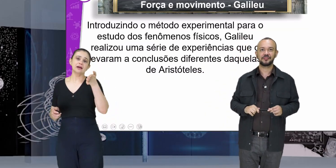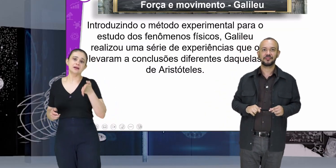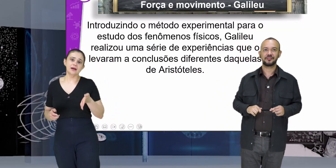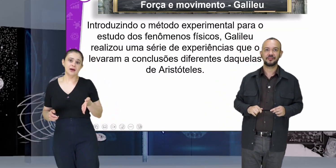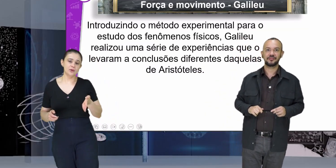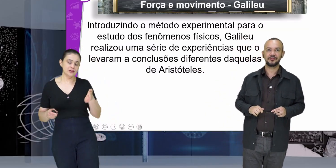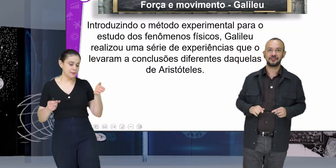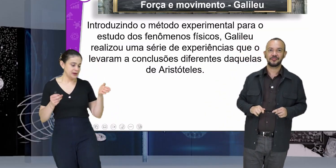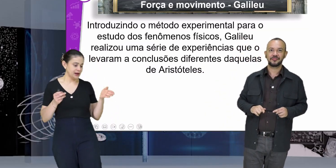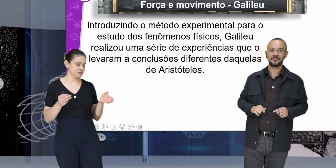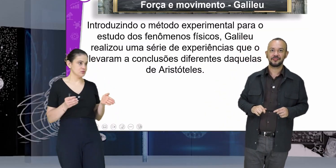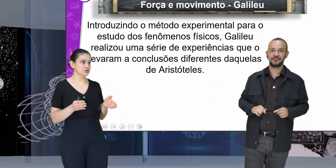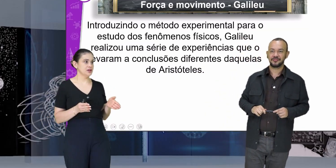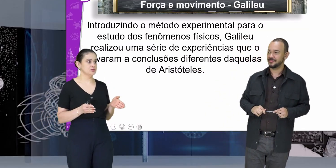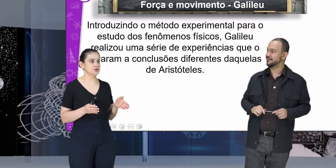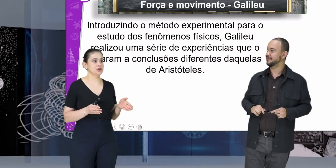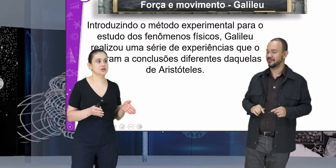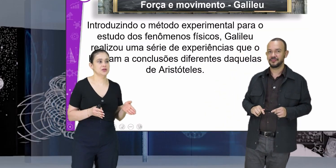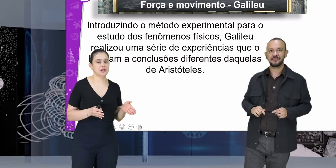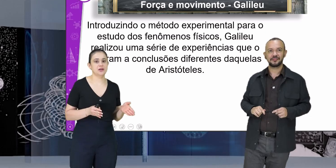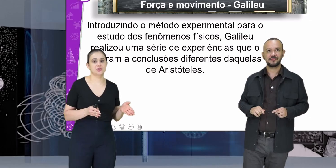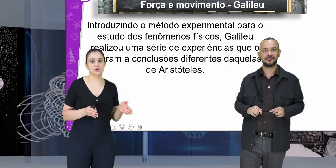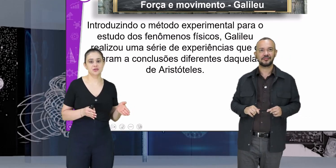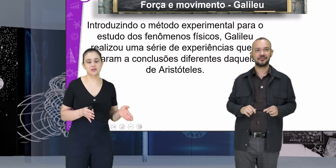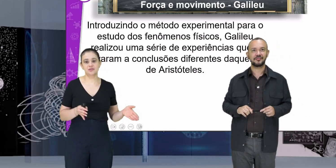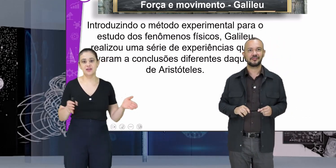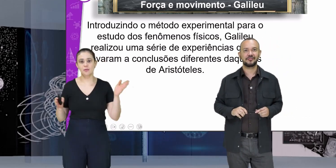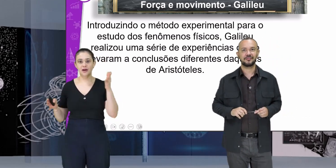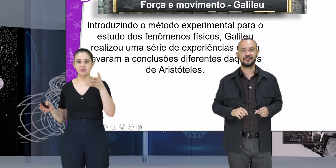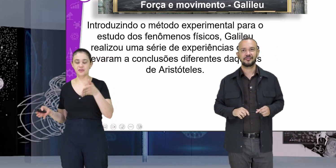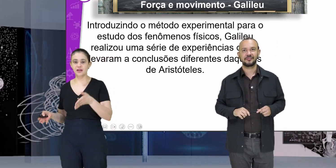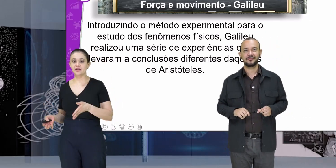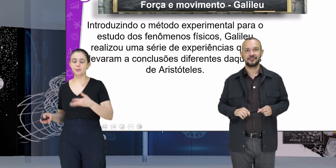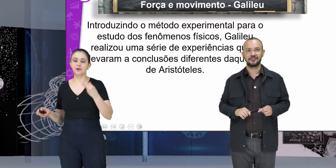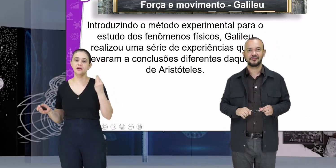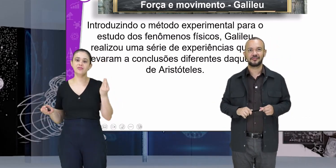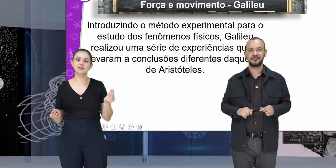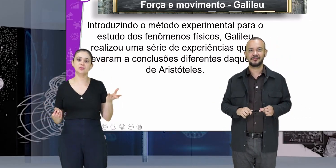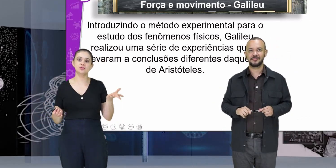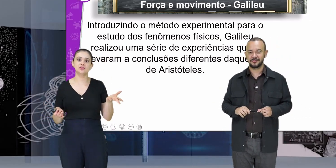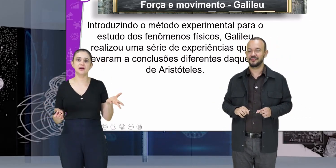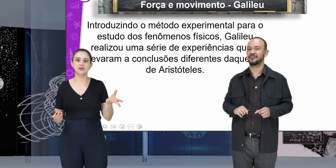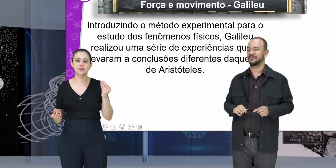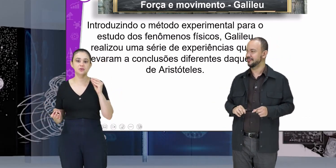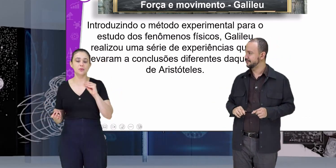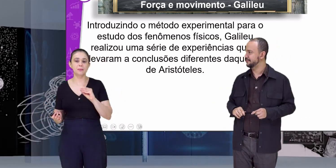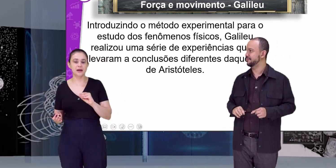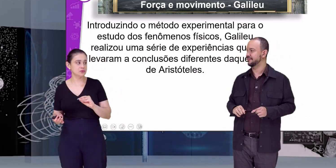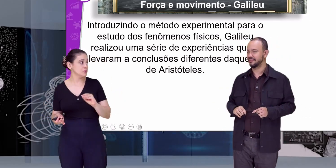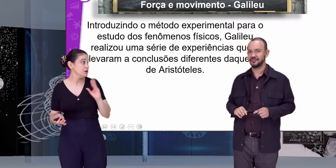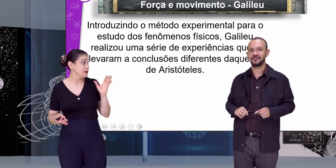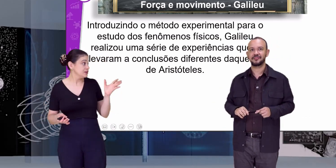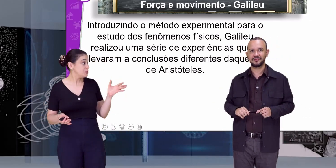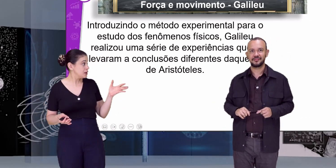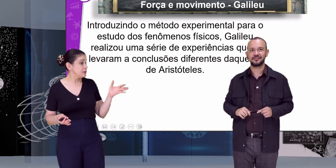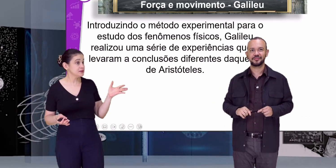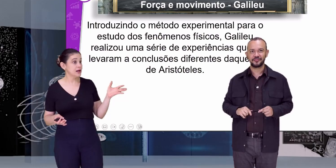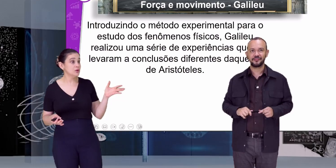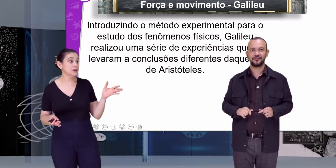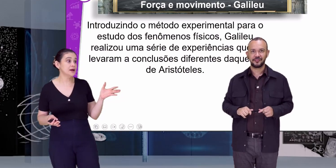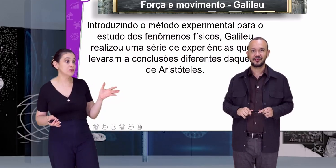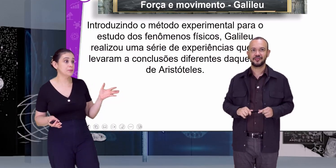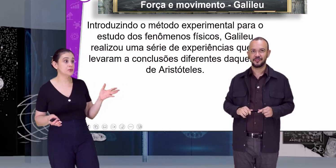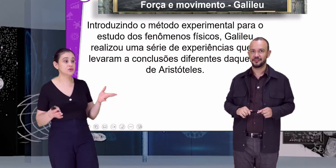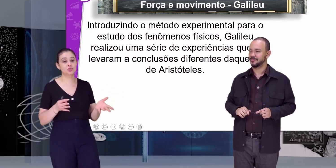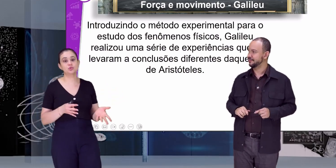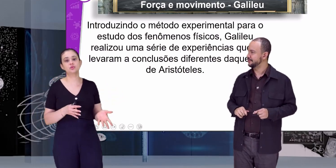vem Galileu, ele vai pegar esse conceito de Aristóteles e vai dar uma refinada, porque ele vai introduzir aí, gente, um método experimental,